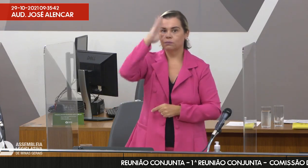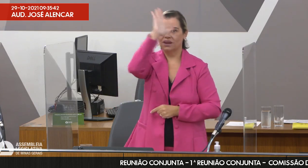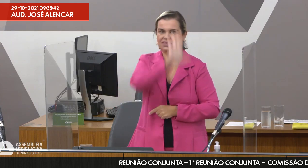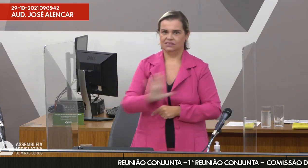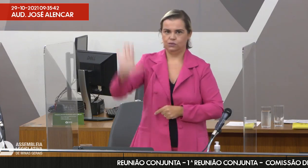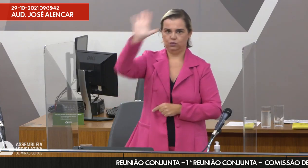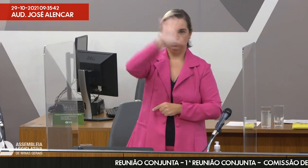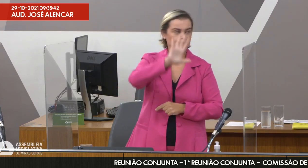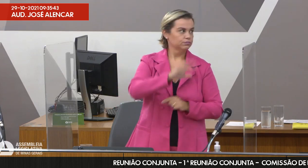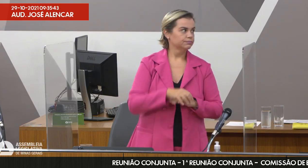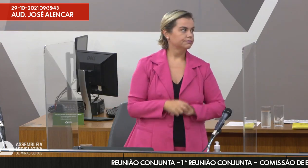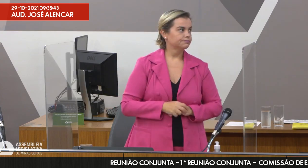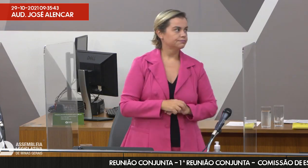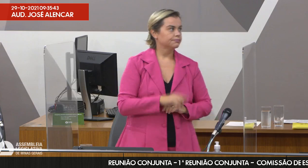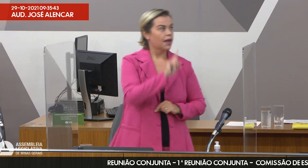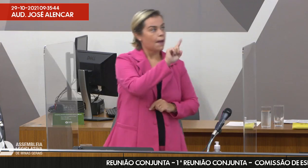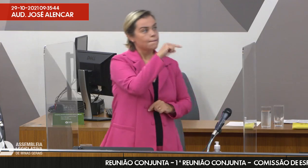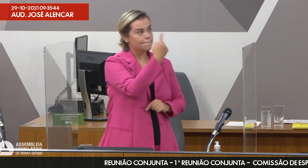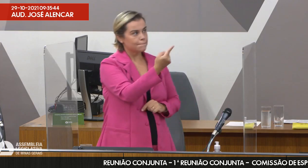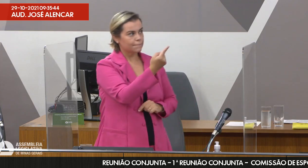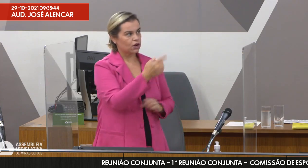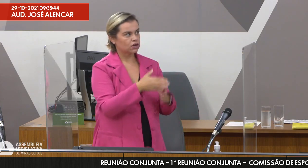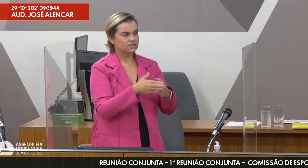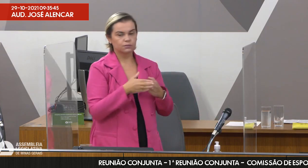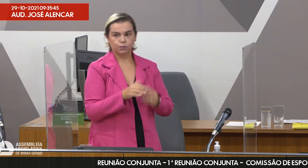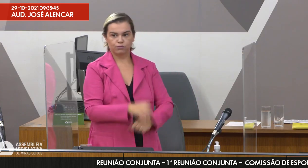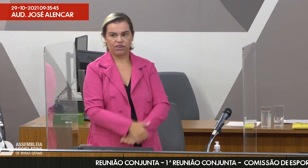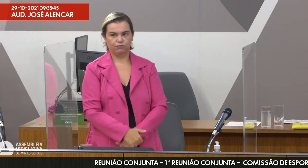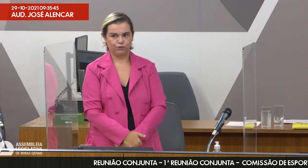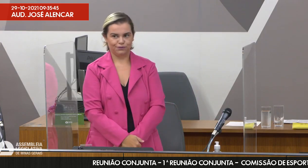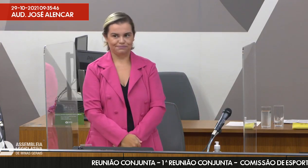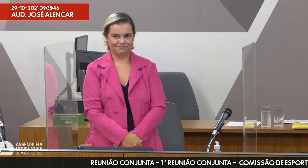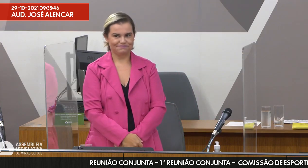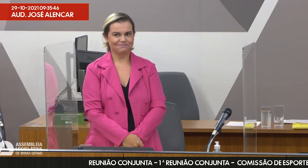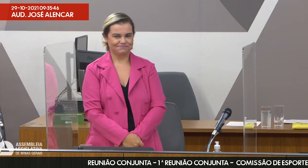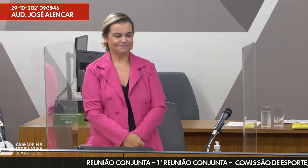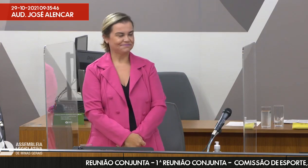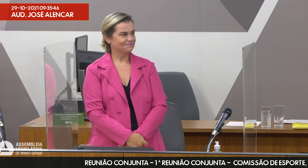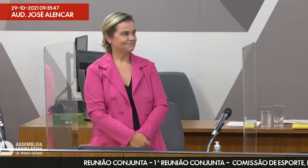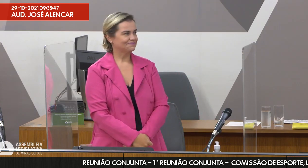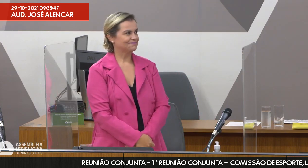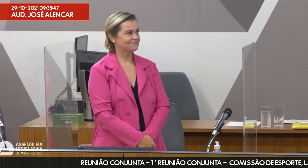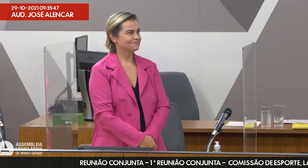direitos das pessoas com deficiência em todo o país. Próximo slide, por favor.